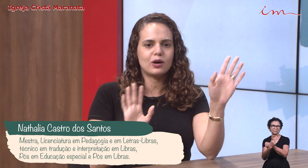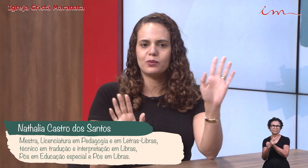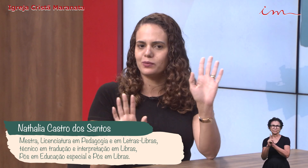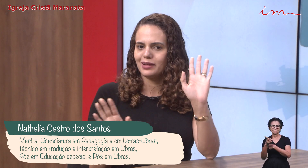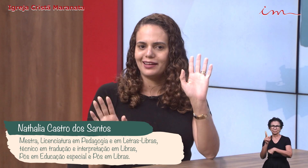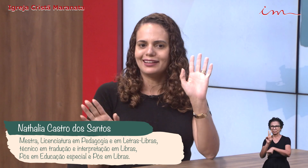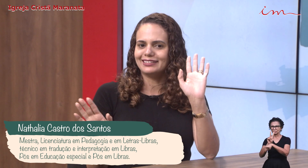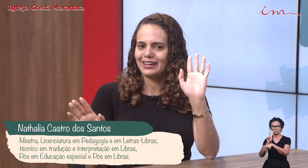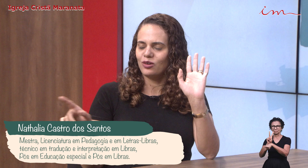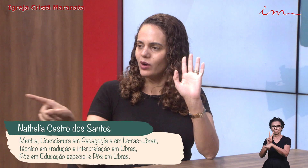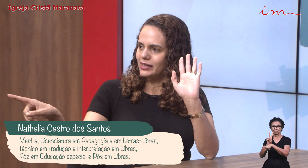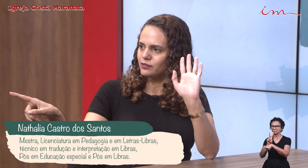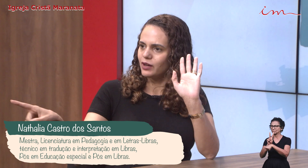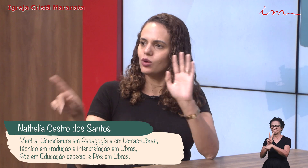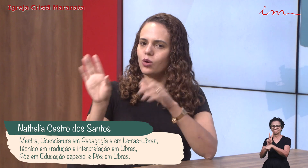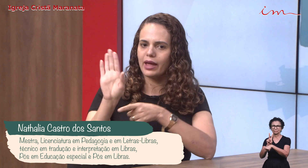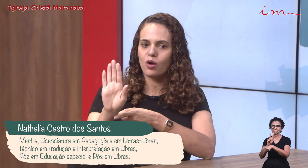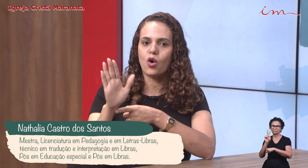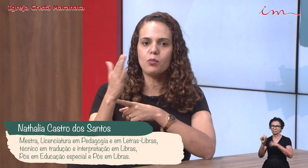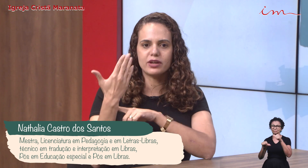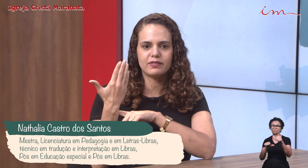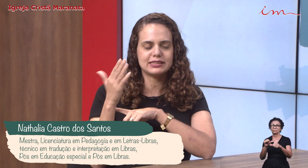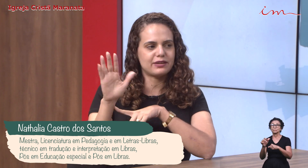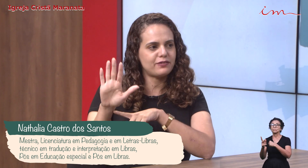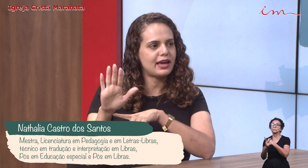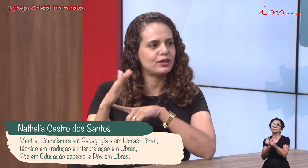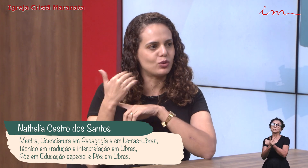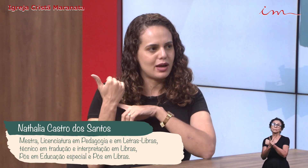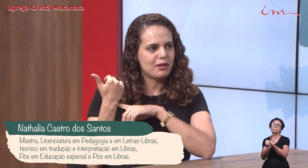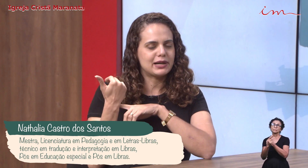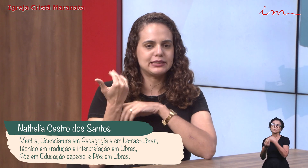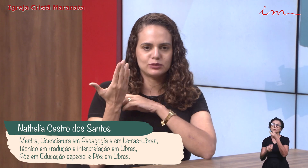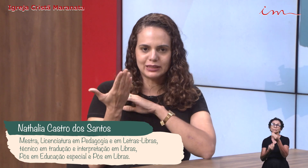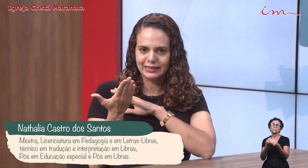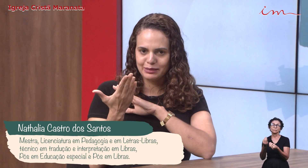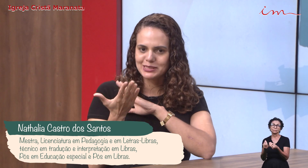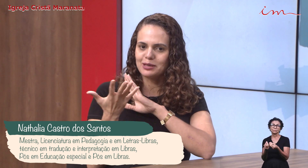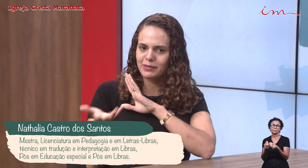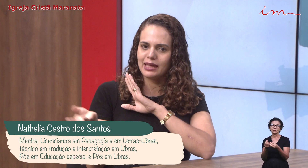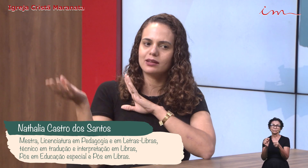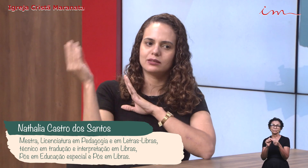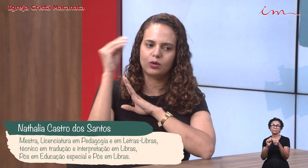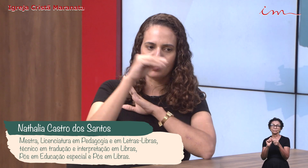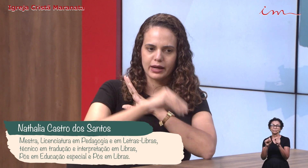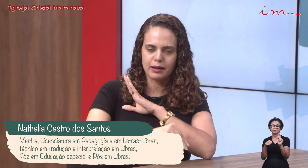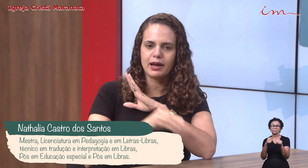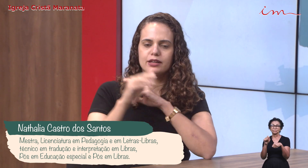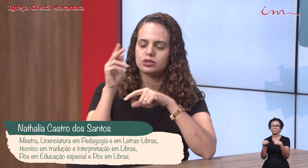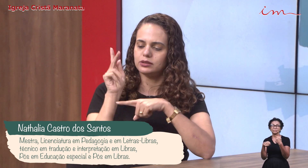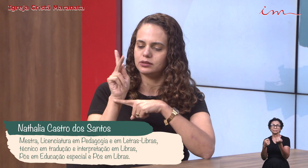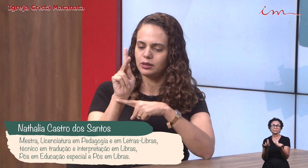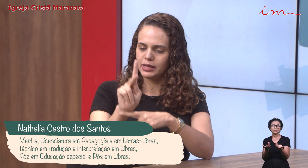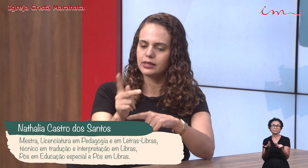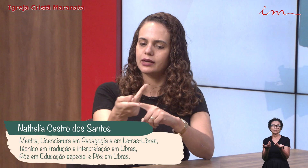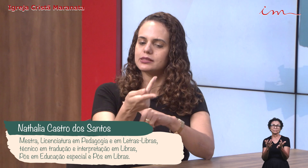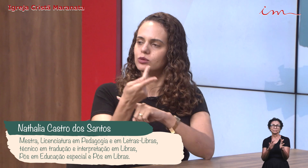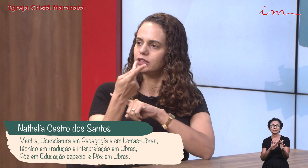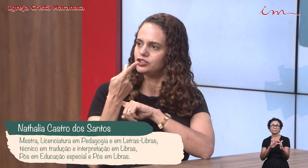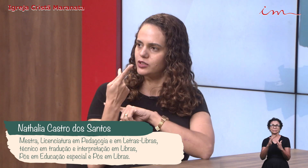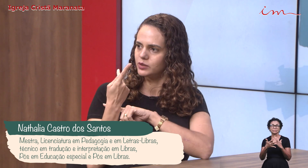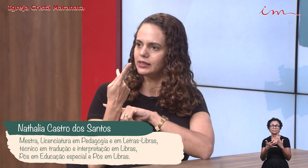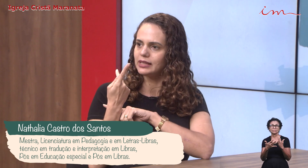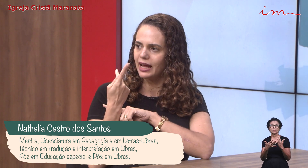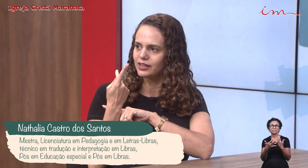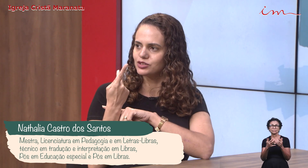frente? Não. Né? Igual a Anissa falou, é como que vai ser feito. Mas dentro da Libras também, como a gramática, também tem a questão